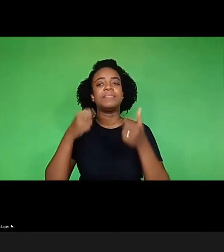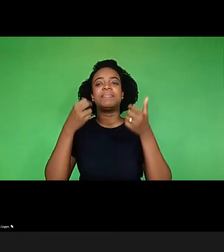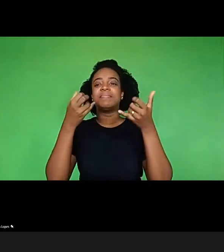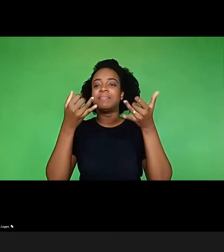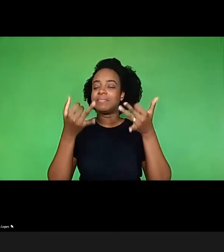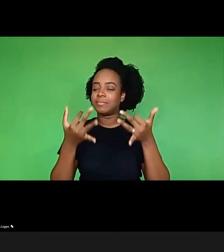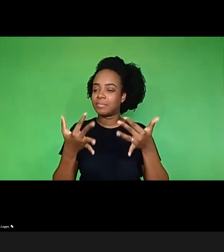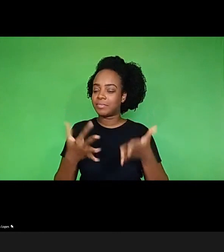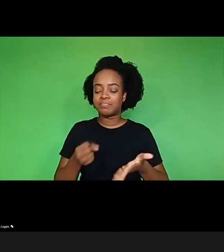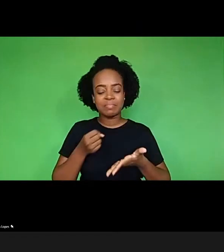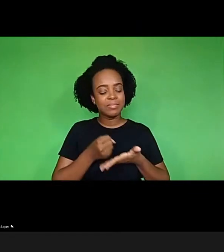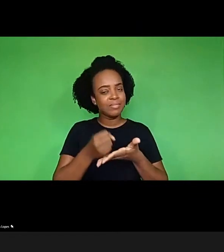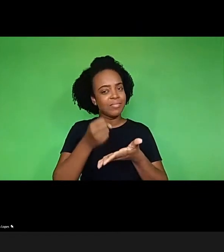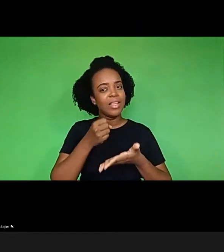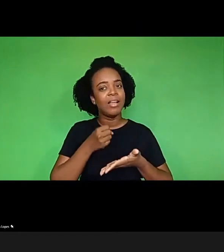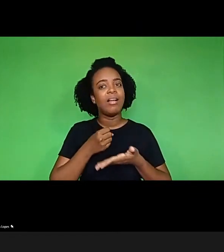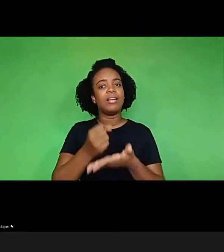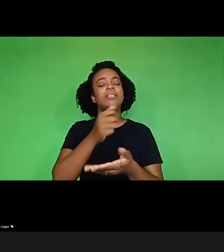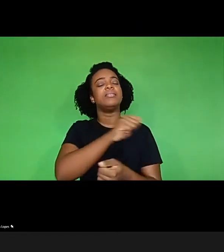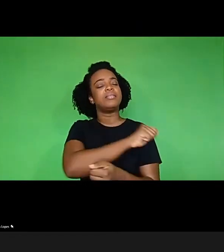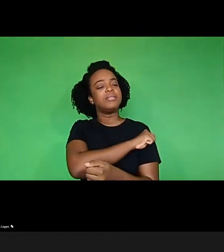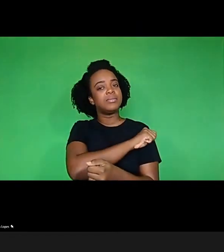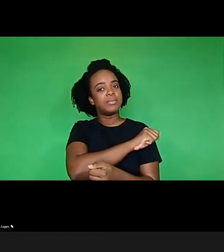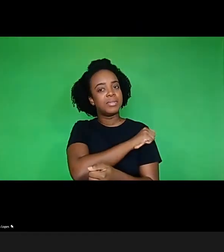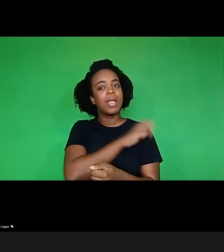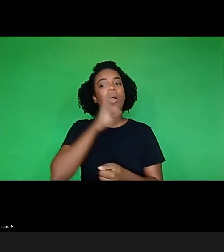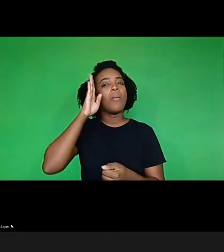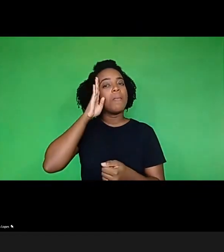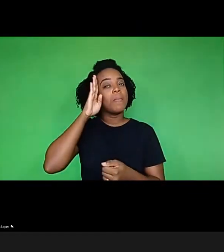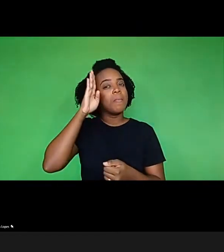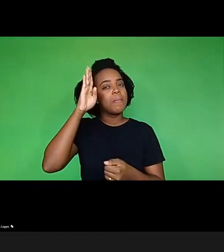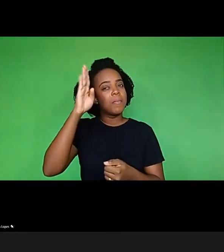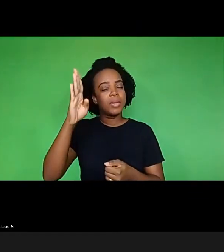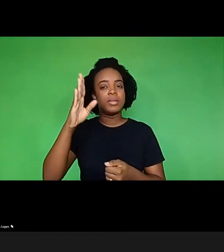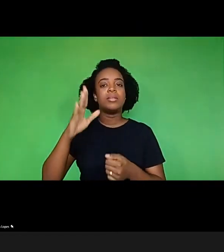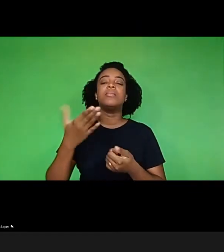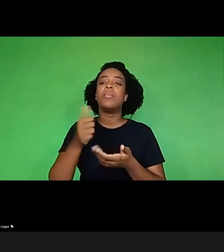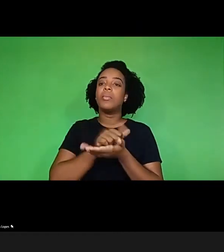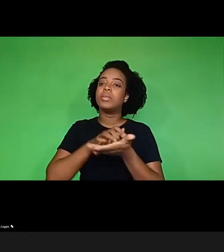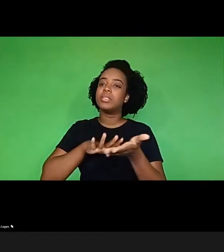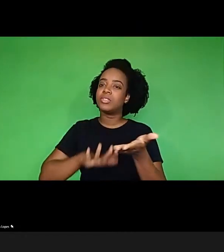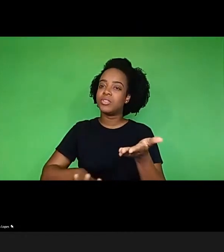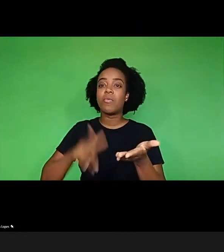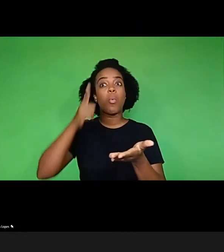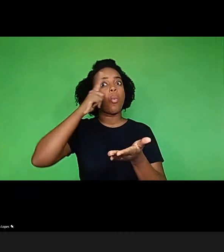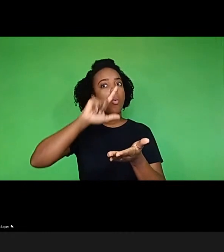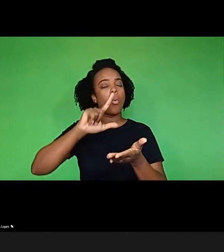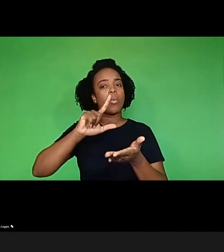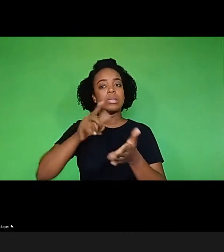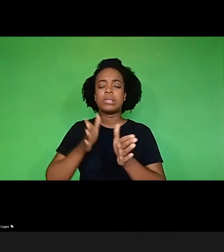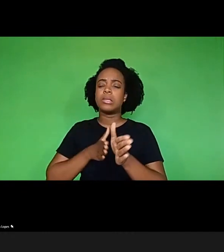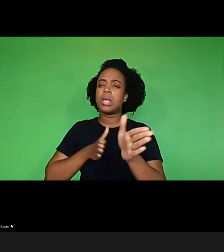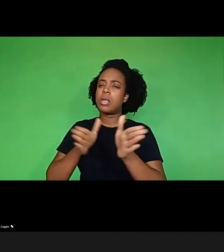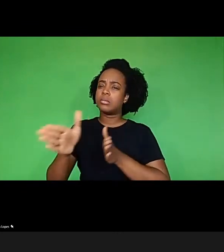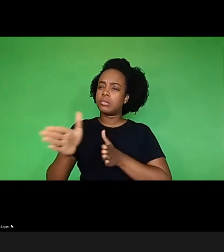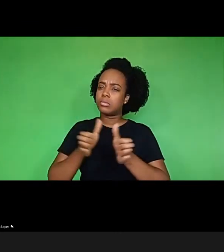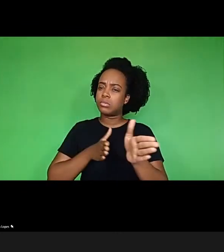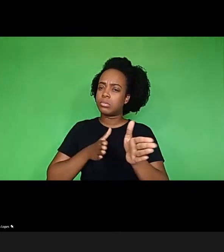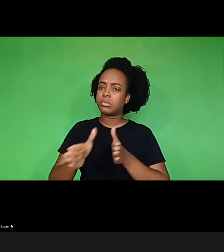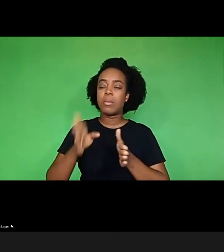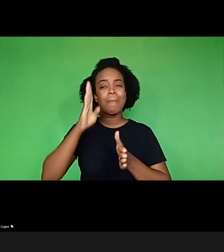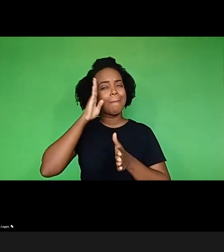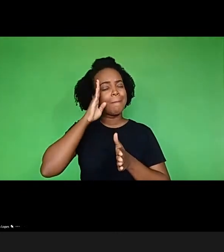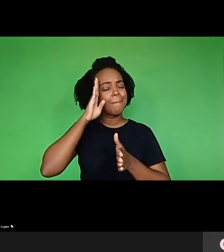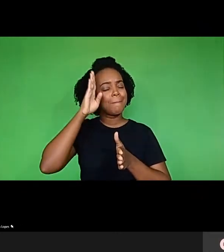assistência estudantil, principalmente para essas atividades, né, acontecerem, da maior acessibilidade, principalmente aos